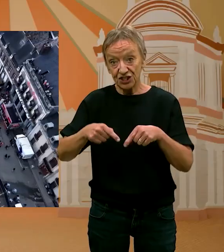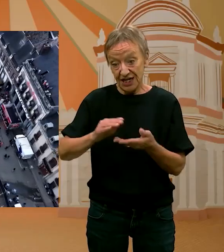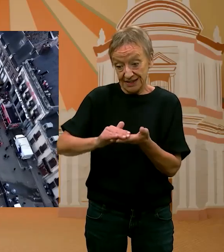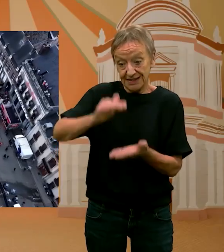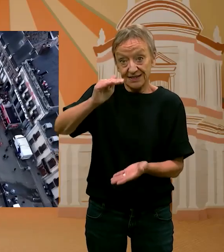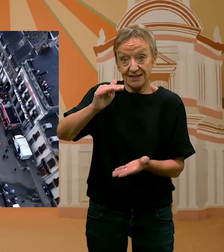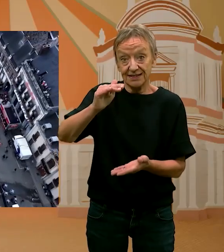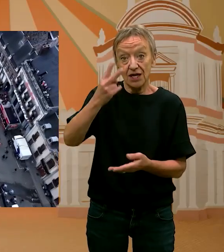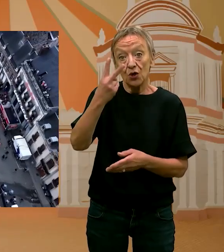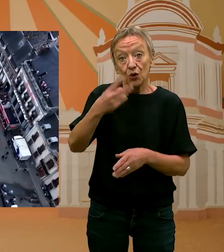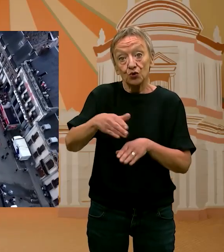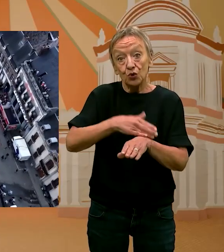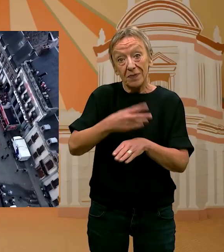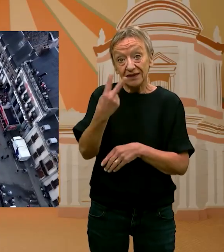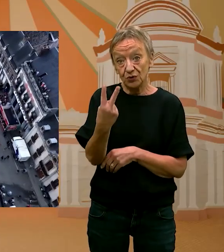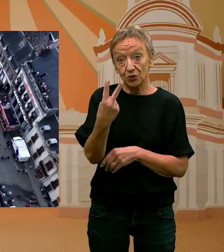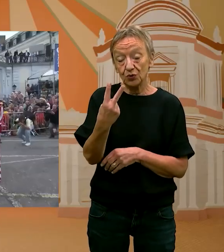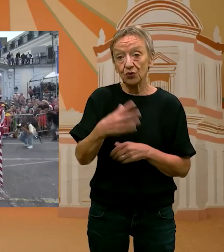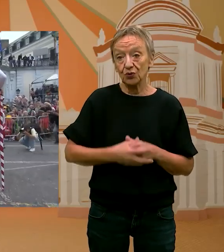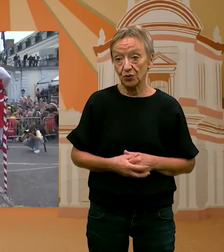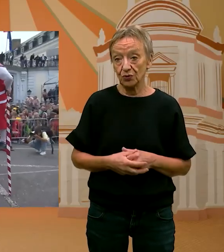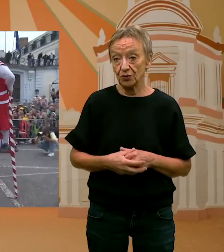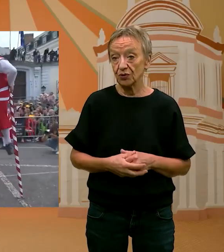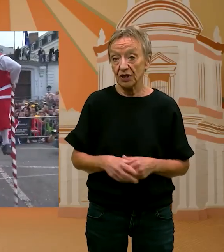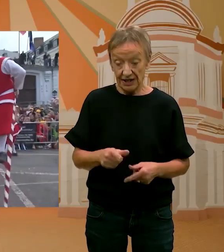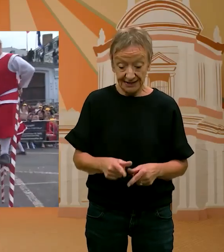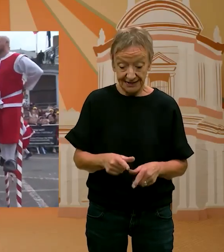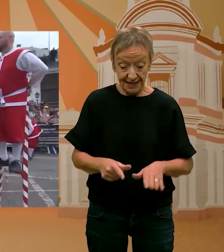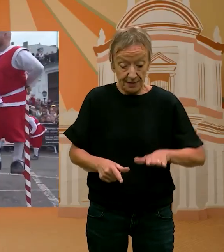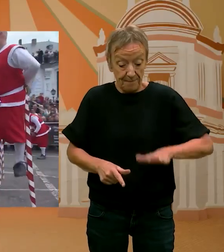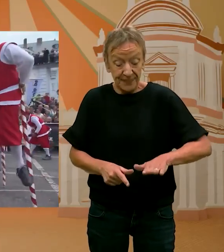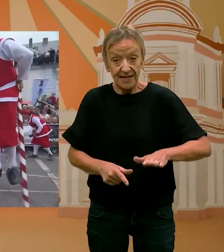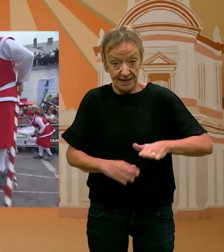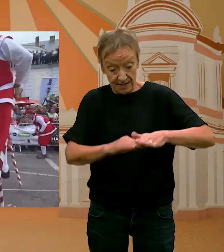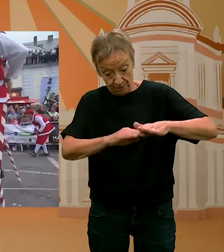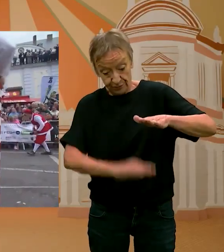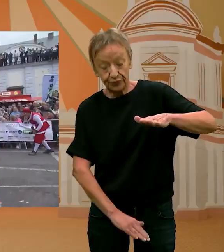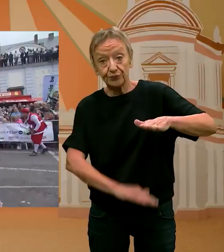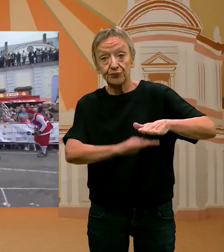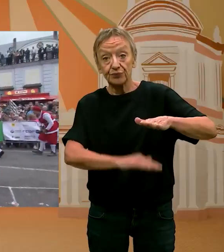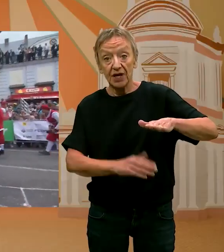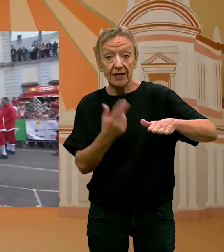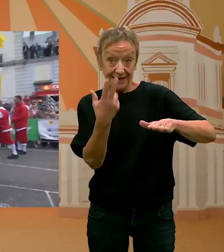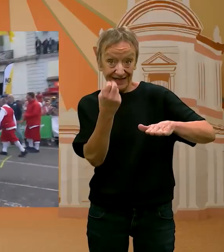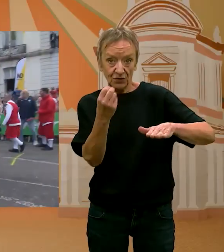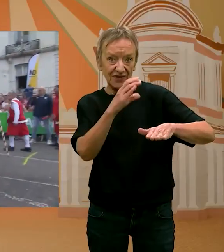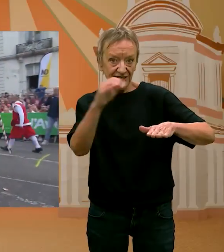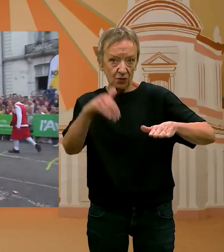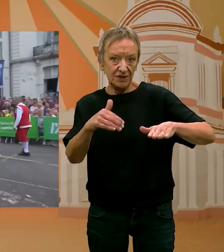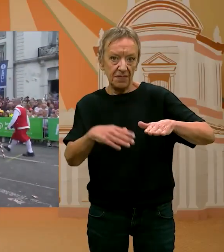84 cm du sol. Donc 84 cm plus la taille de l'échasseur. Nous sommes évidemment plus de 2 mètres, 2,50 m. Donc c'est quand même